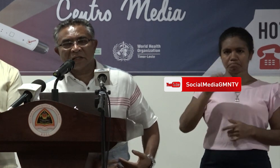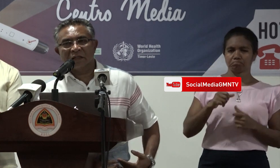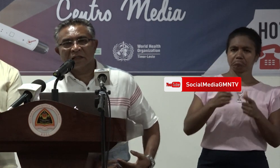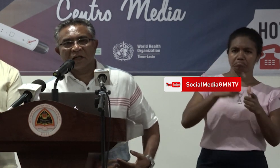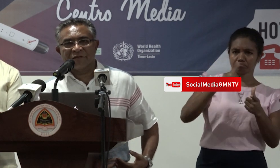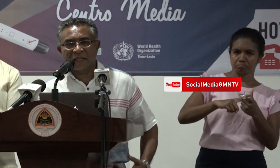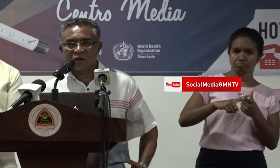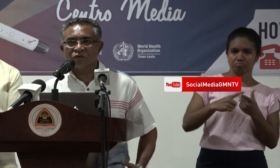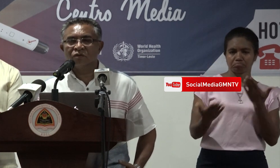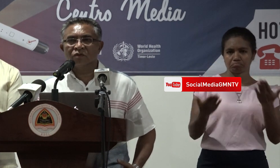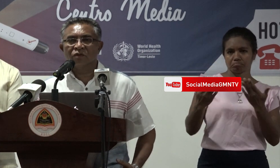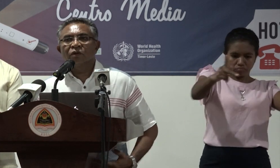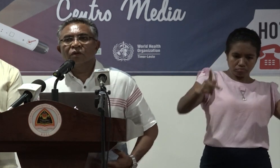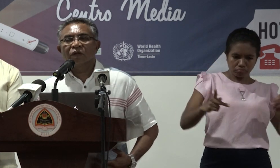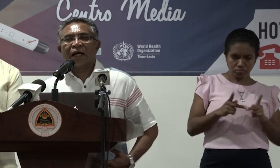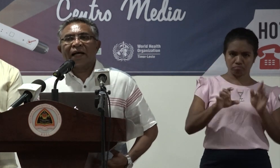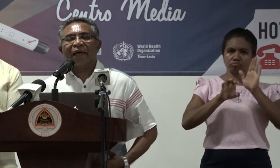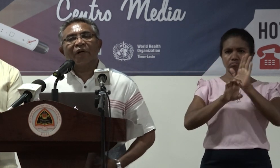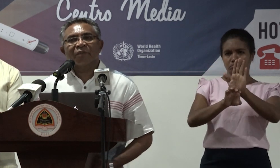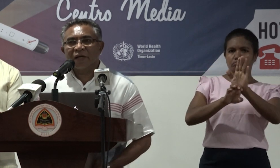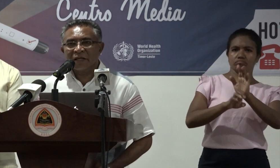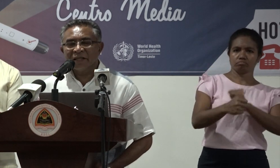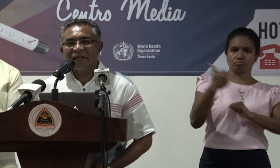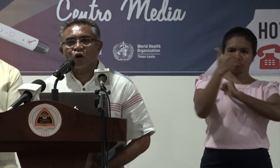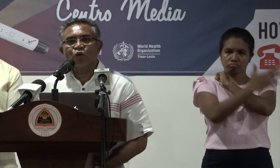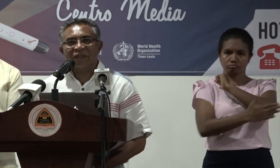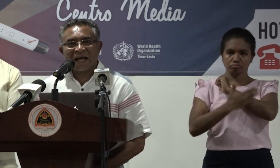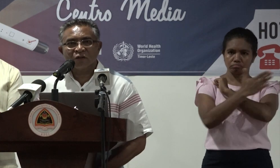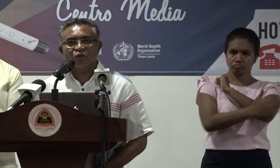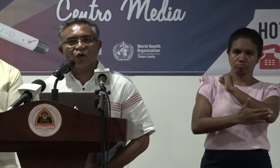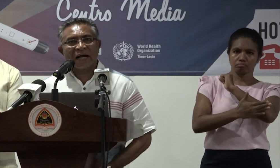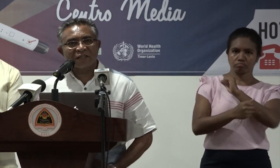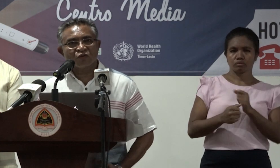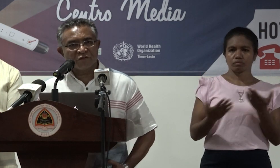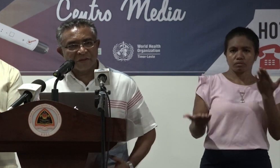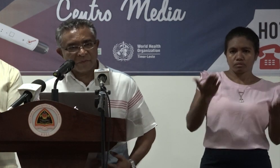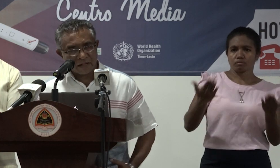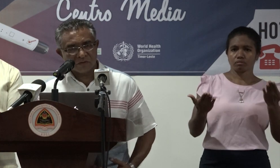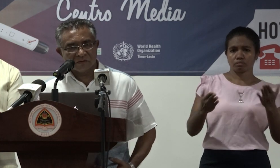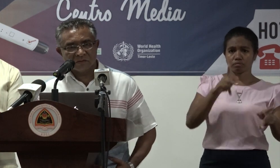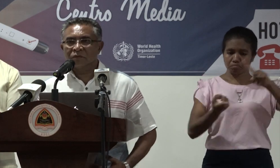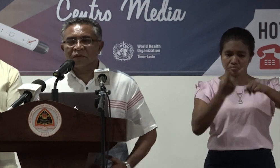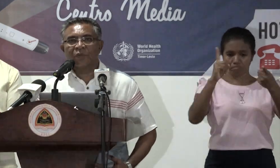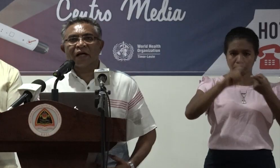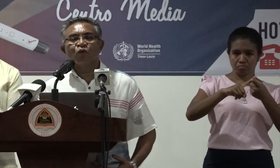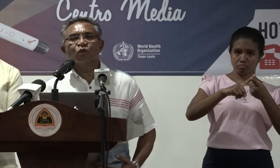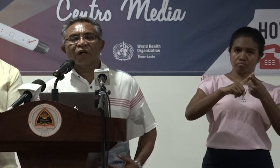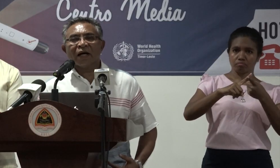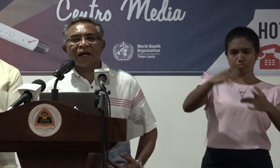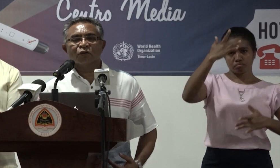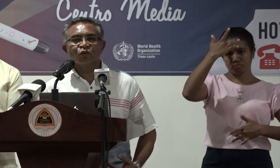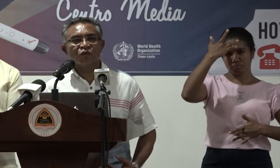neve afetado, ka ema neve iha contacto ho caso confirmado, neve